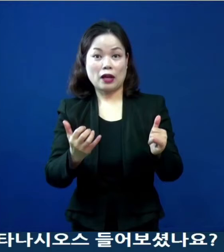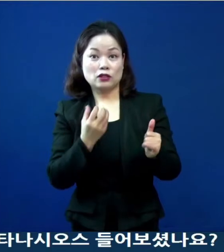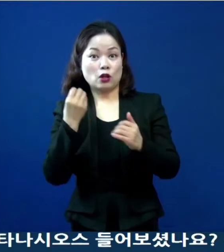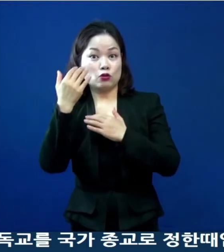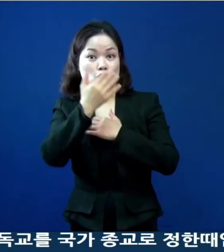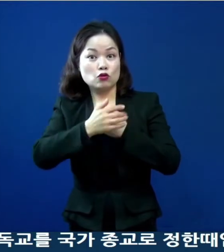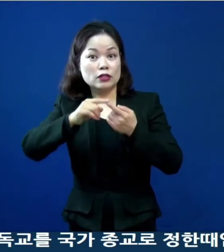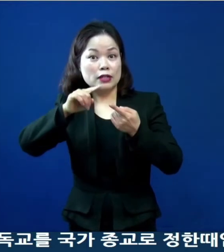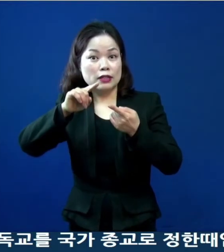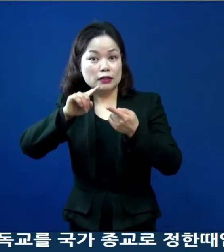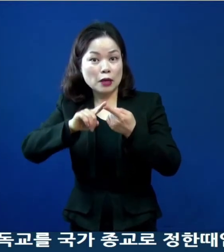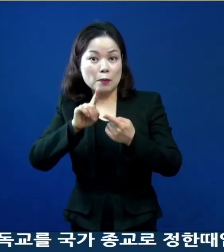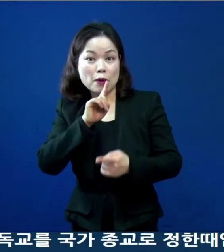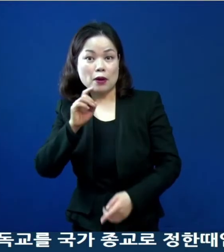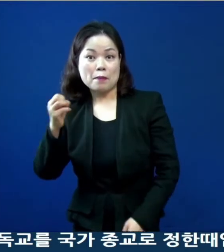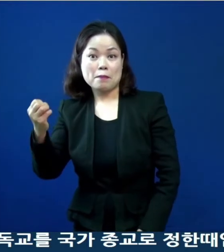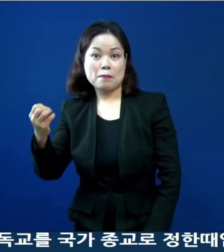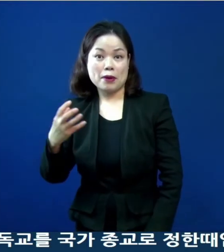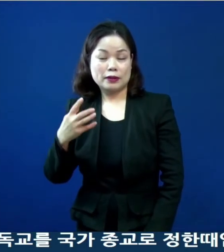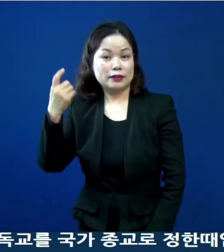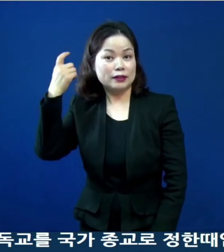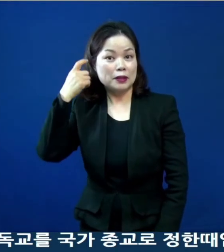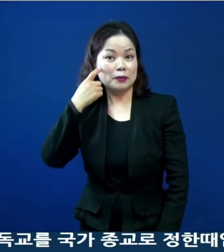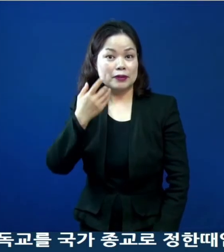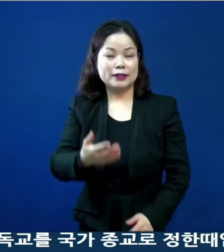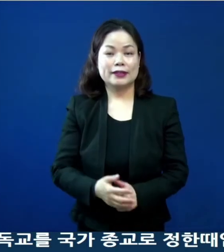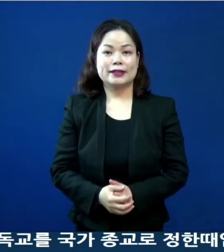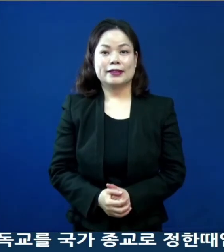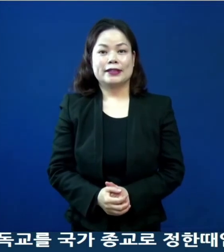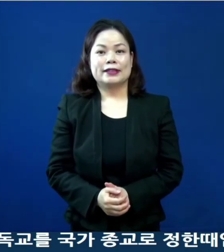성육신에 대해서 뭐라 말씀하셨는지 들어보시기 바랍니다.